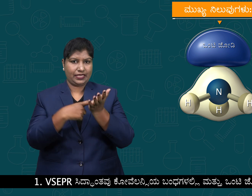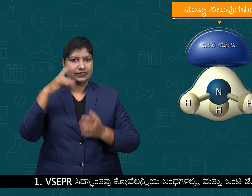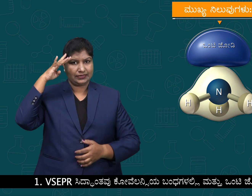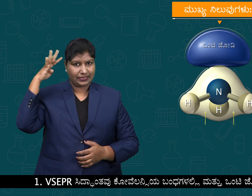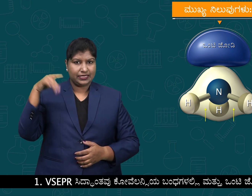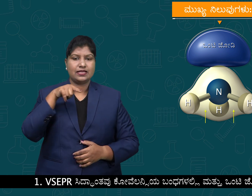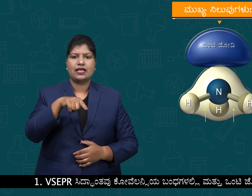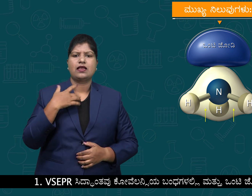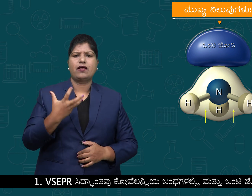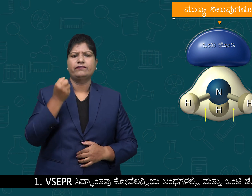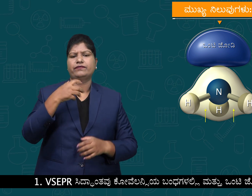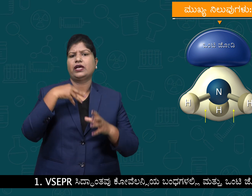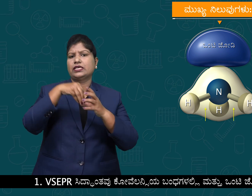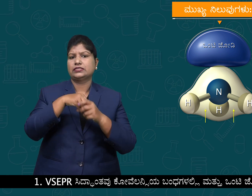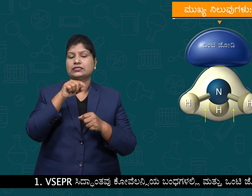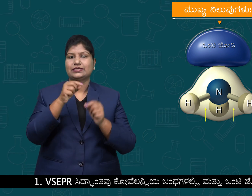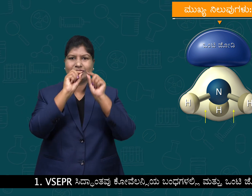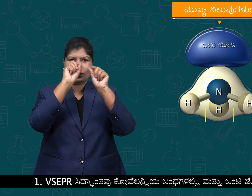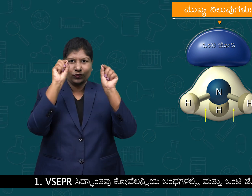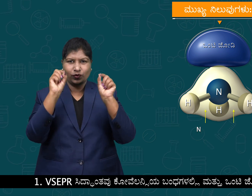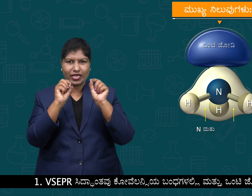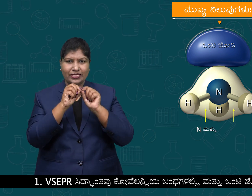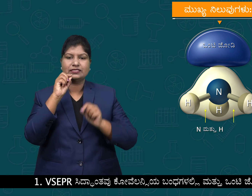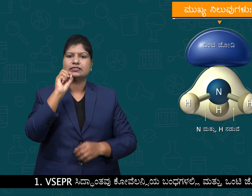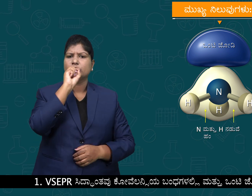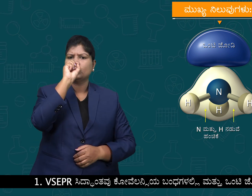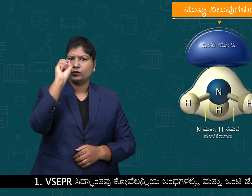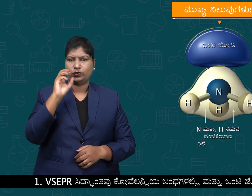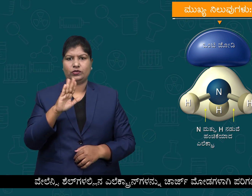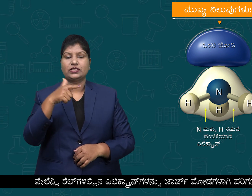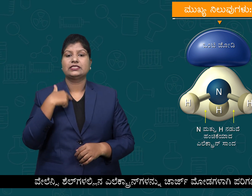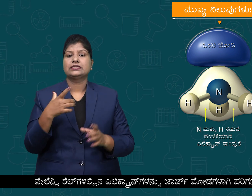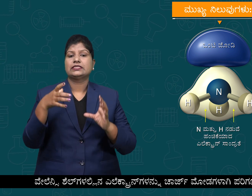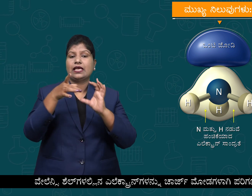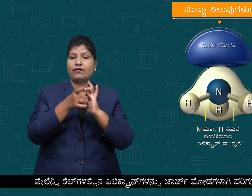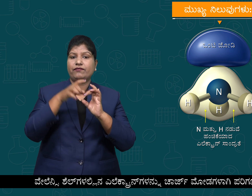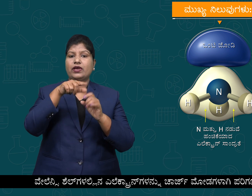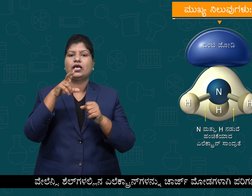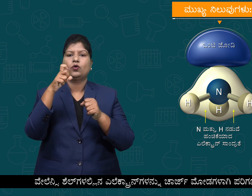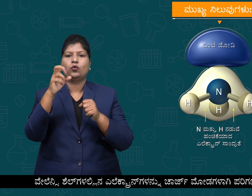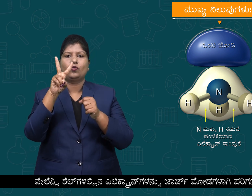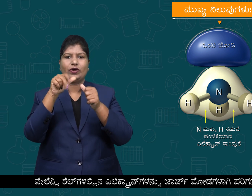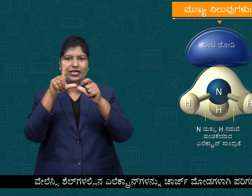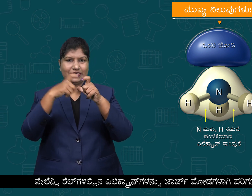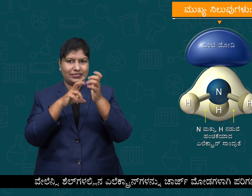ಸಿದ್ಧಾಂತವು ಕೋವೆಲೆನ್ಸಿಯ ಬಂಧಗಳಲ್ಲಿ ಮತ್ತು ಒಂಟಿ ಜೋಡಿಯಲ್ಲಿರುವ ವೇಲೆನ್ಸಿ ಶೆಲ್ಗಳಲ್ಲಿನ